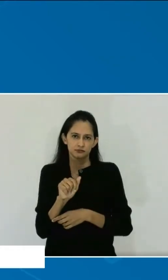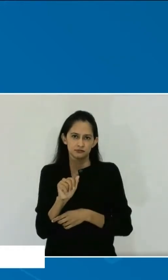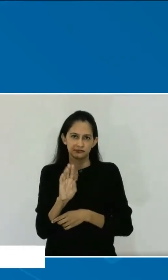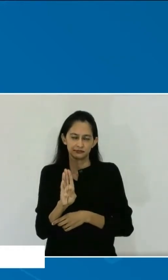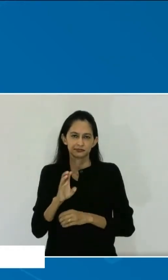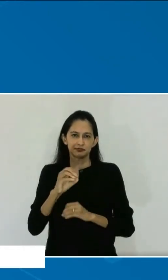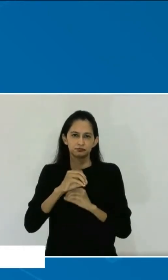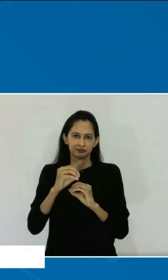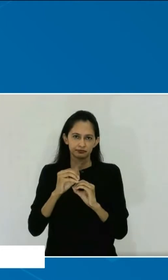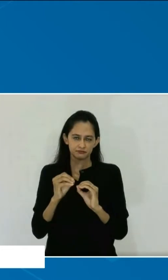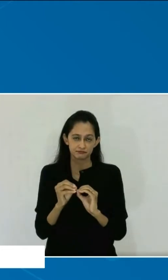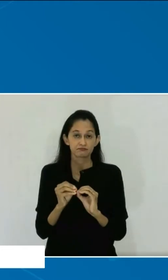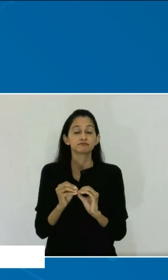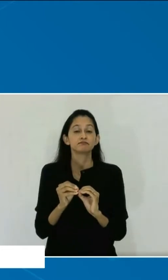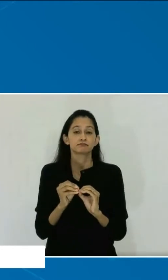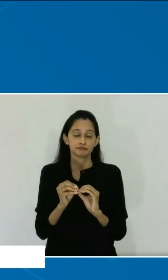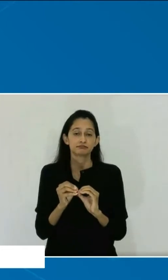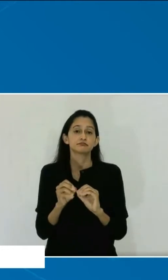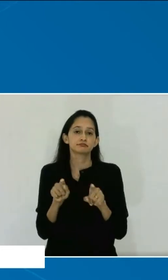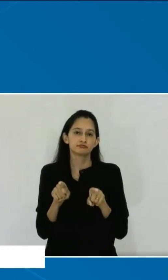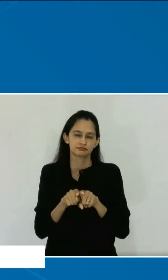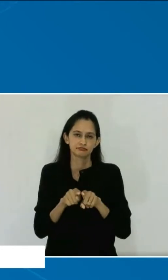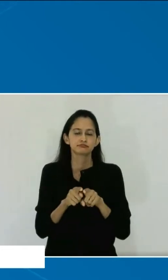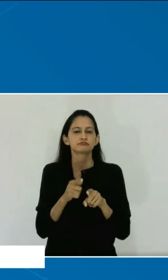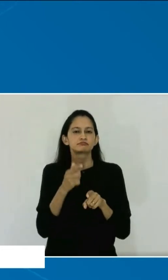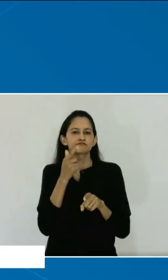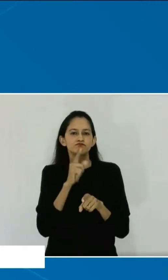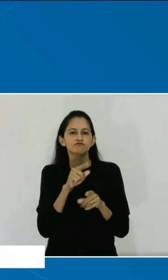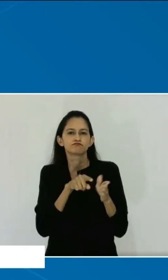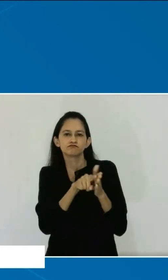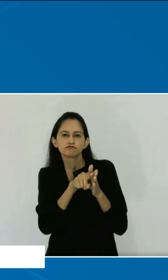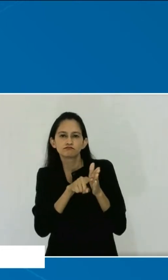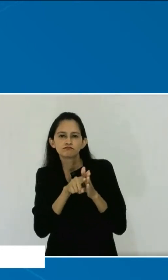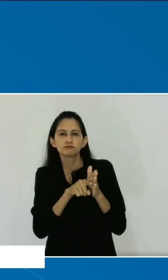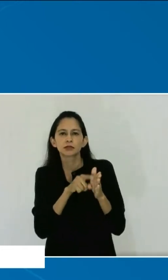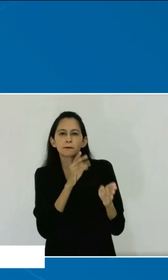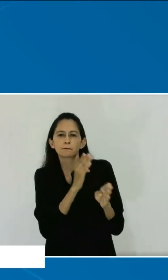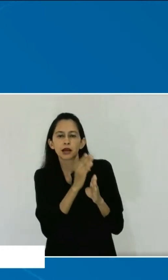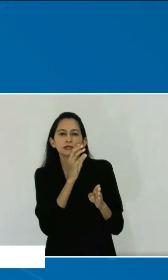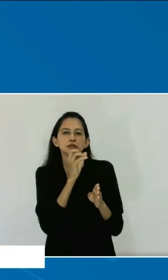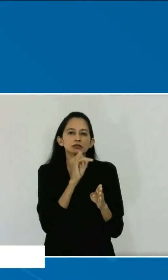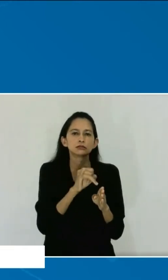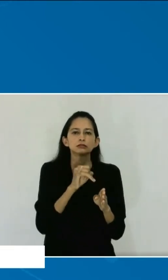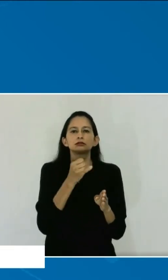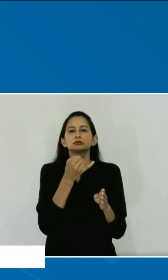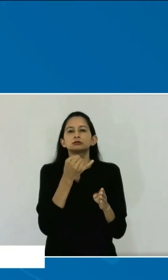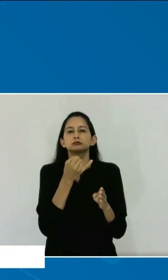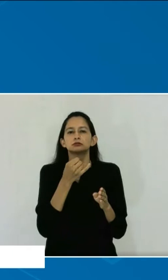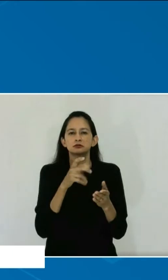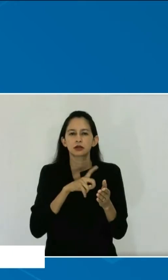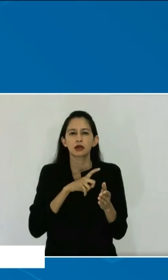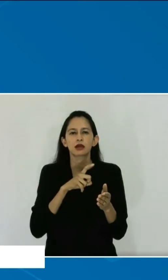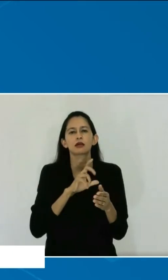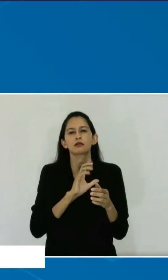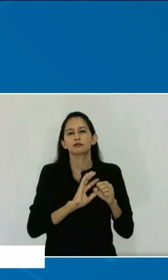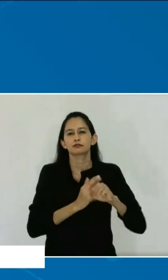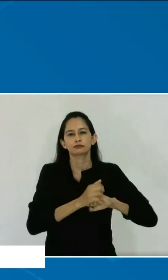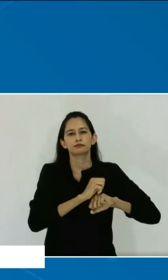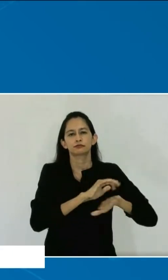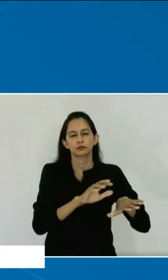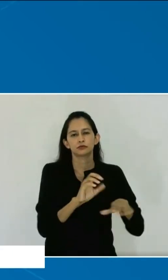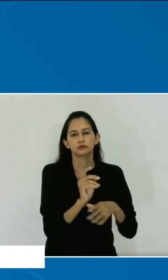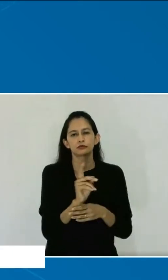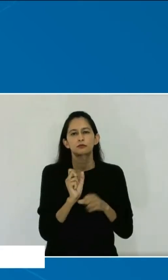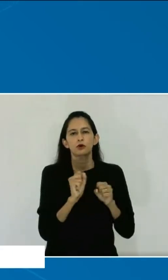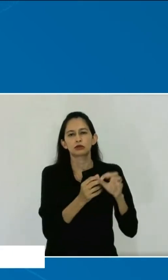entraram na realização de testes e poderíamos ficar falando aqui muito tempo, mas o Alfredo